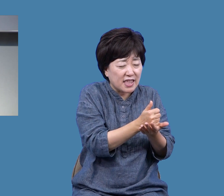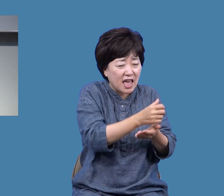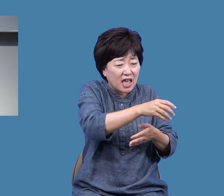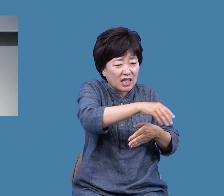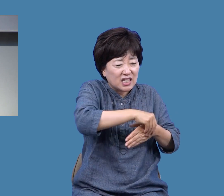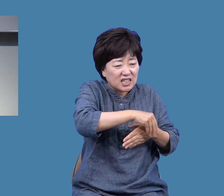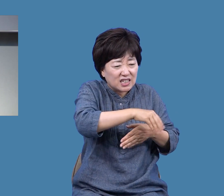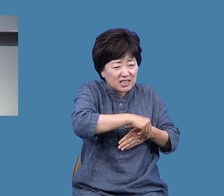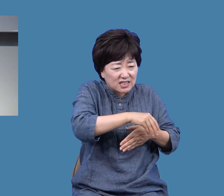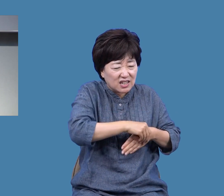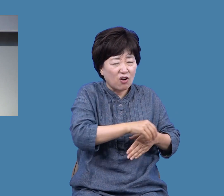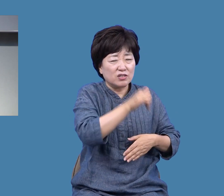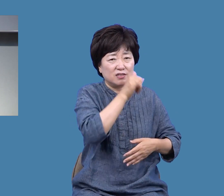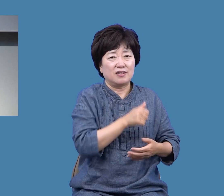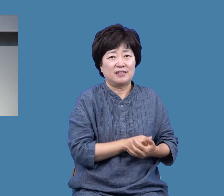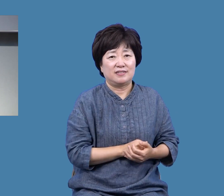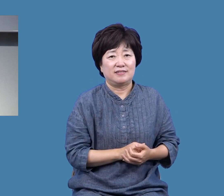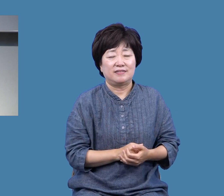저희